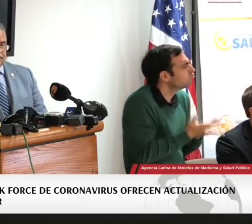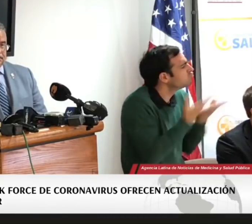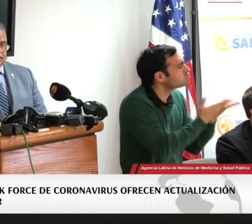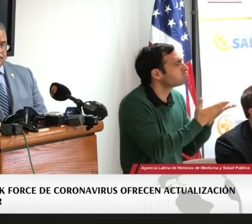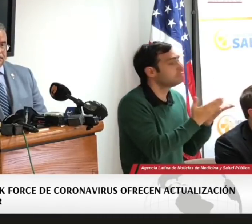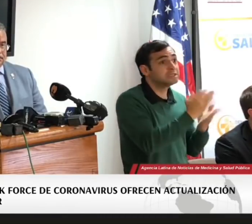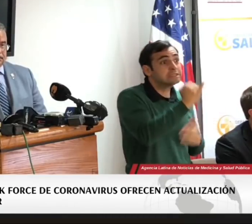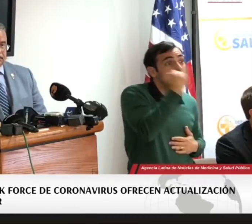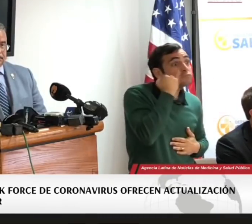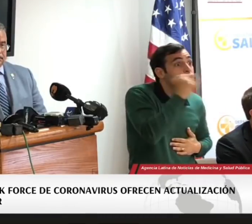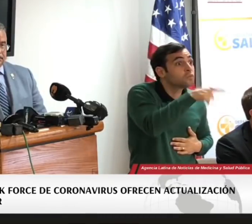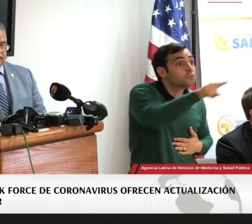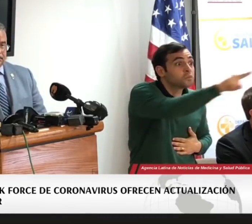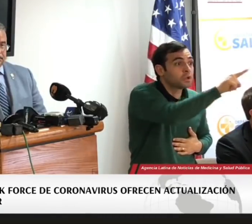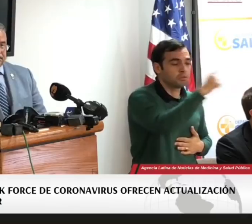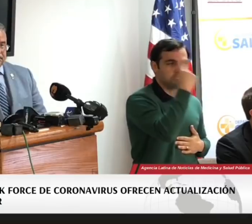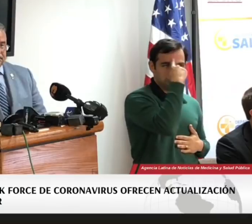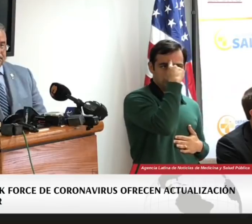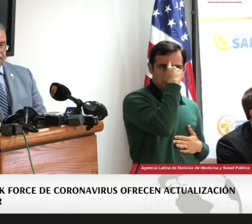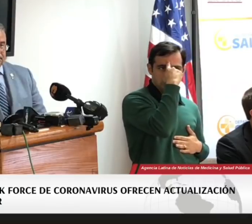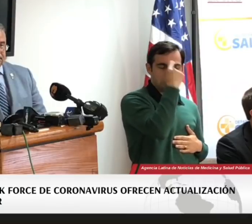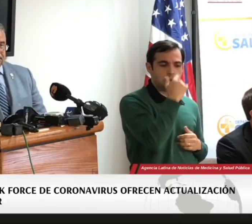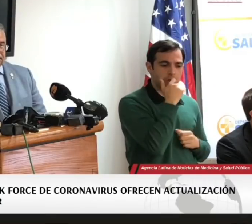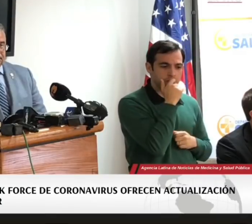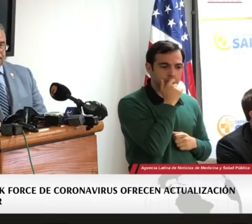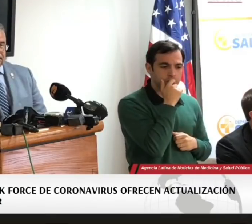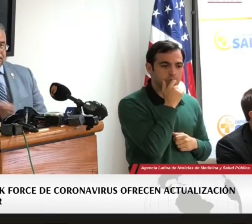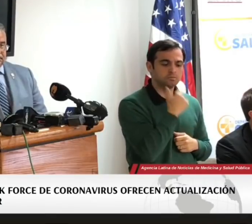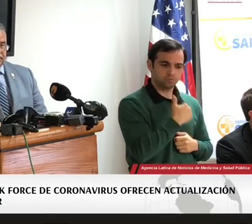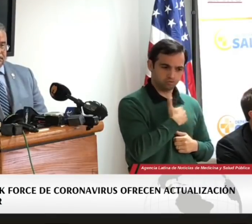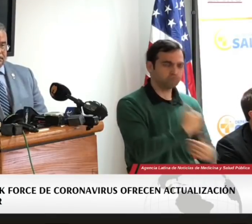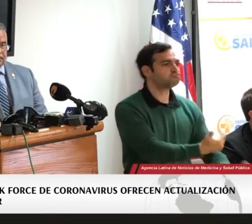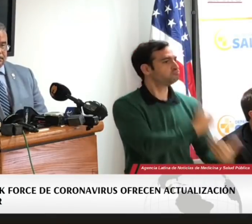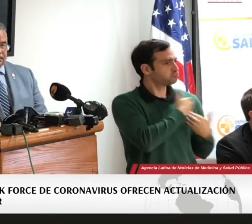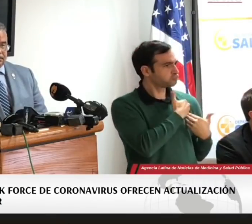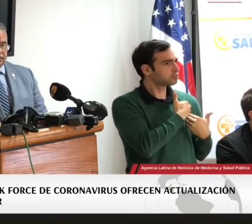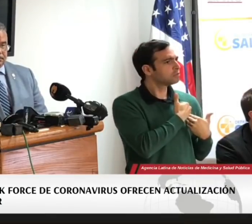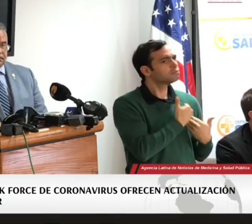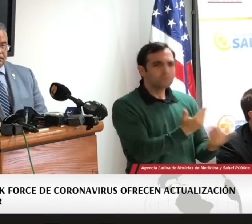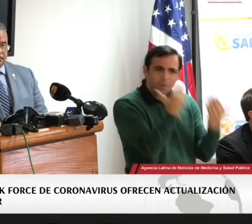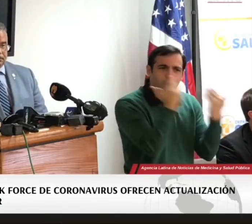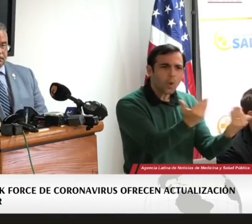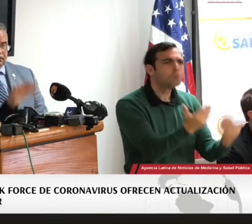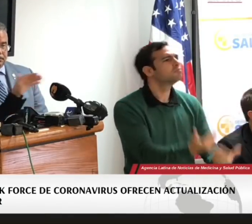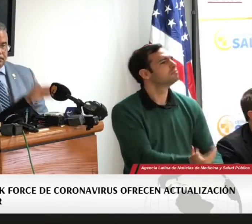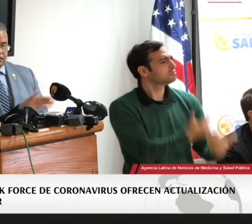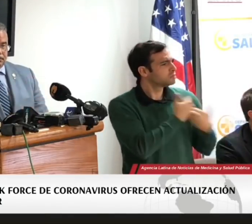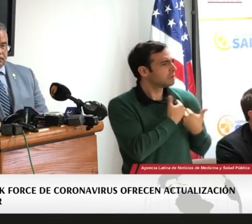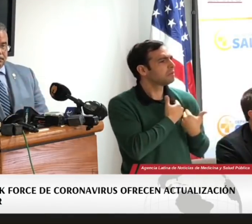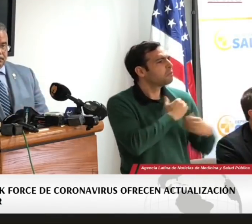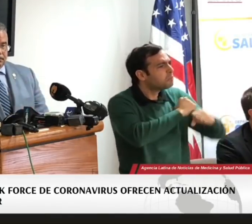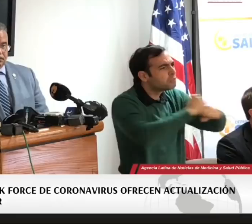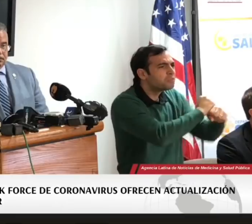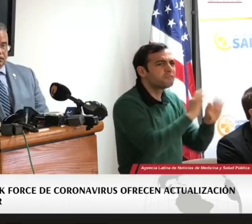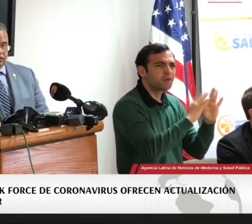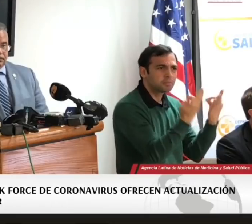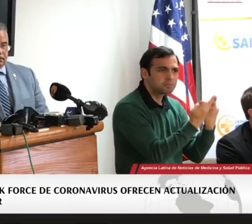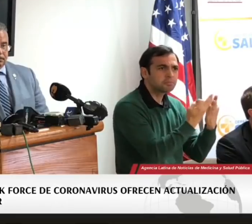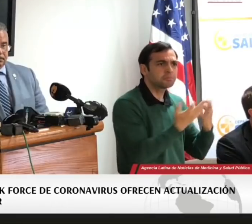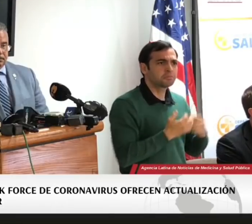Si usted entiende que usted asume esa responsabilidad, pues usted asume esa responsabilidad para su familia. Yo les digo que